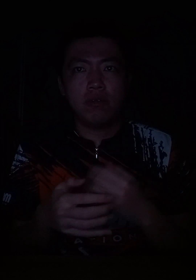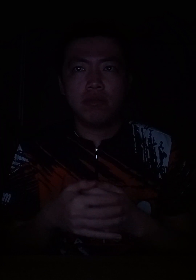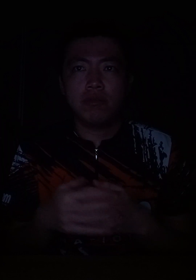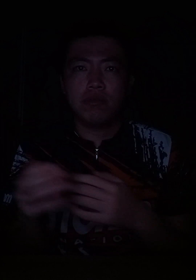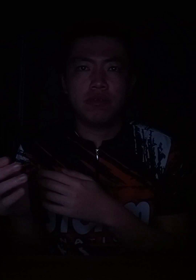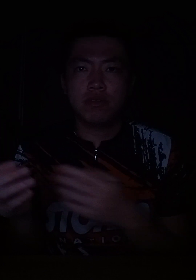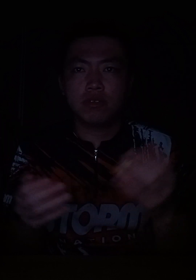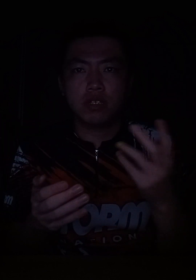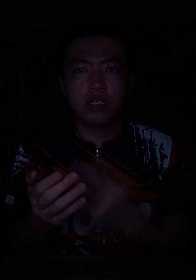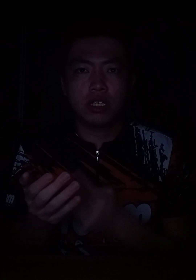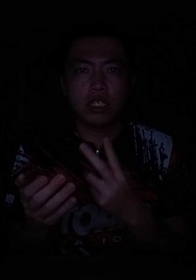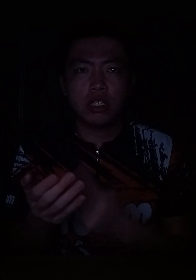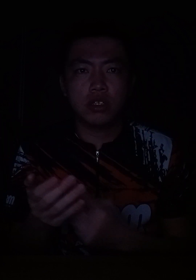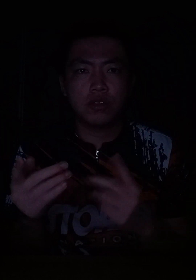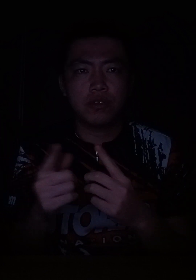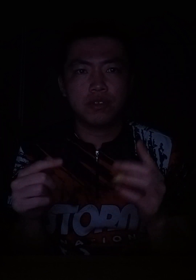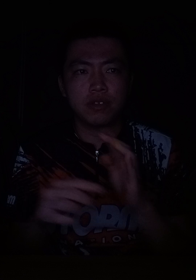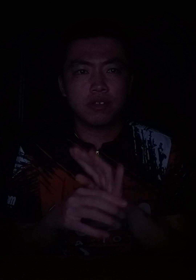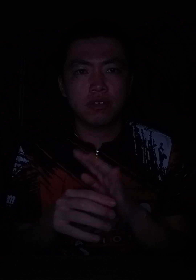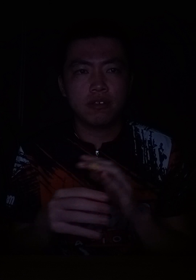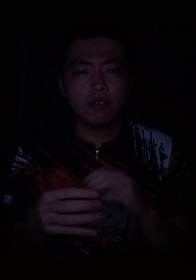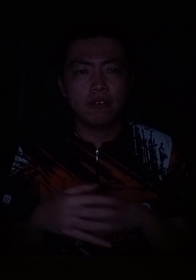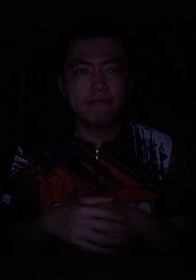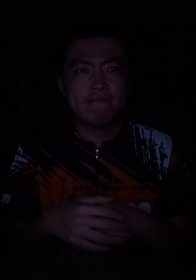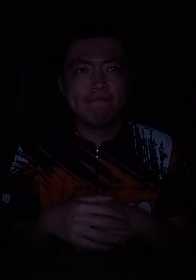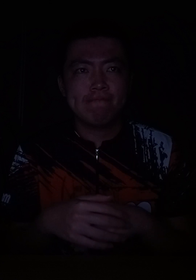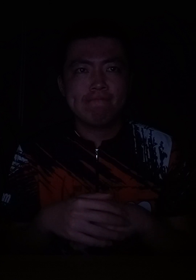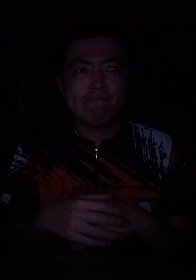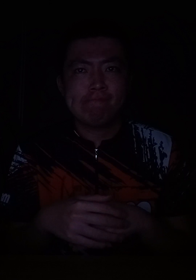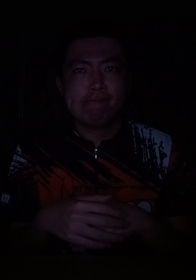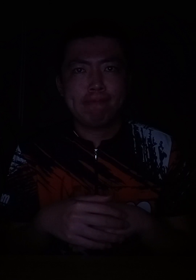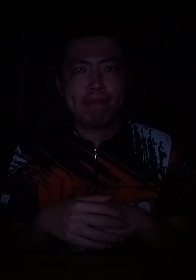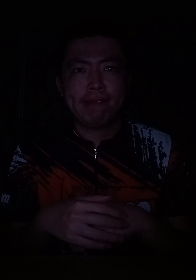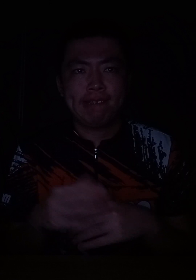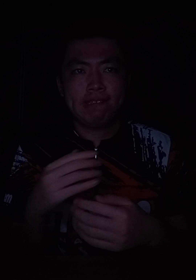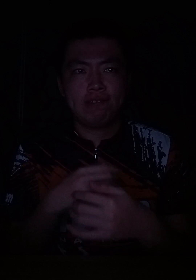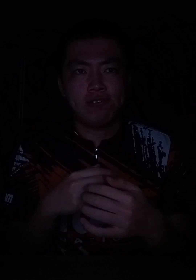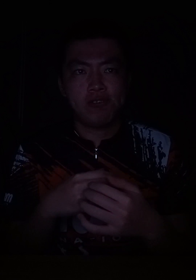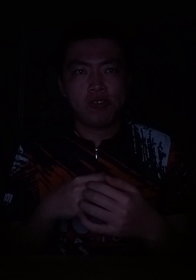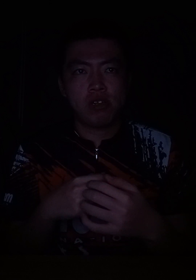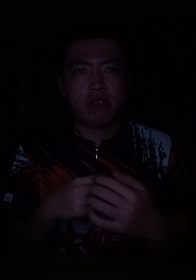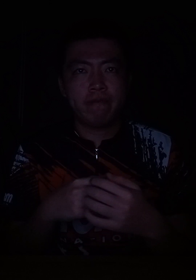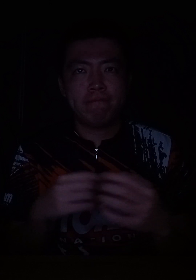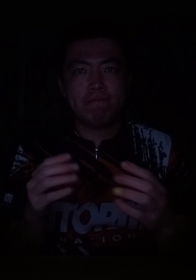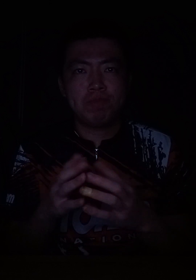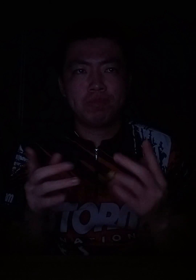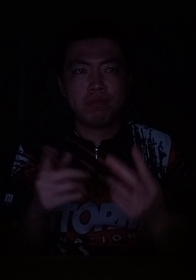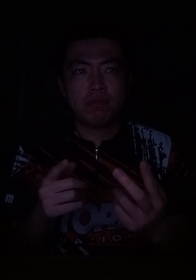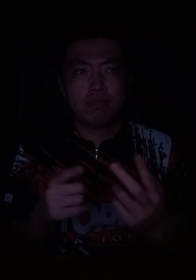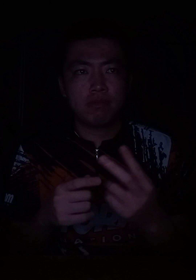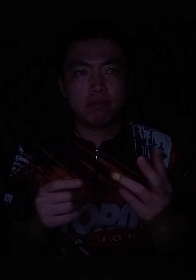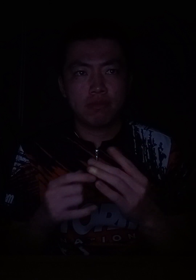오전까지 10시 반까지 도착을 못 할 것 같습니다. 지금 기약 없이 30분 이상 기다리고 있는 것